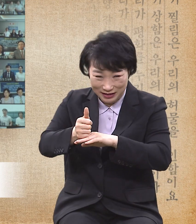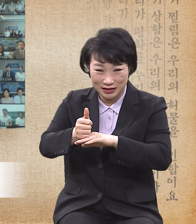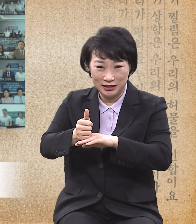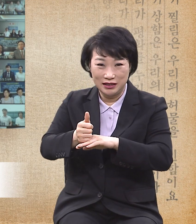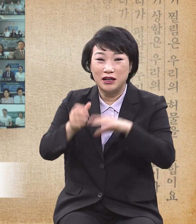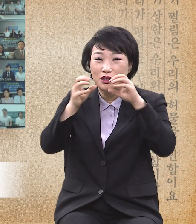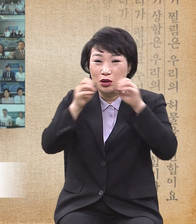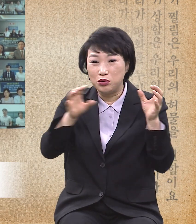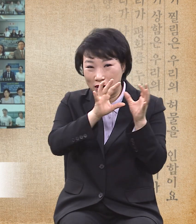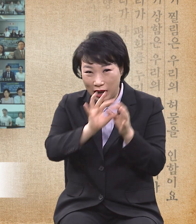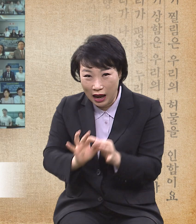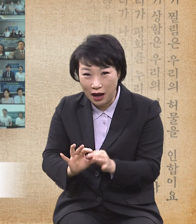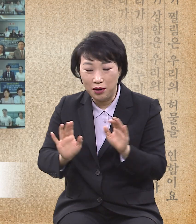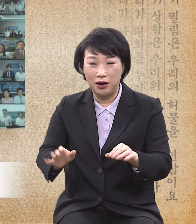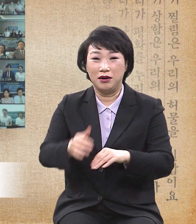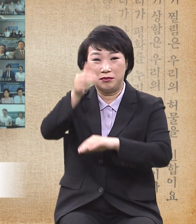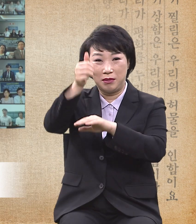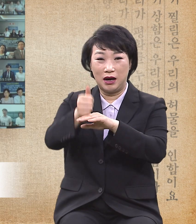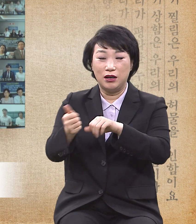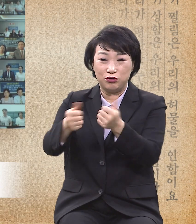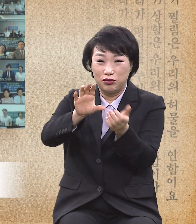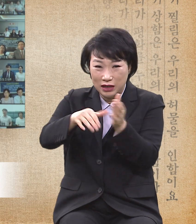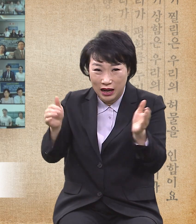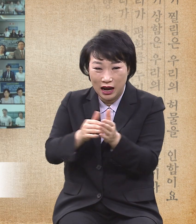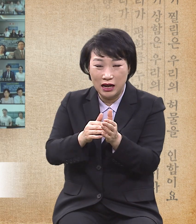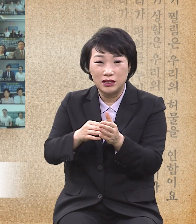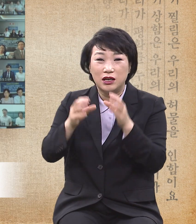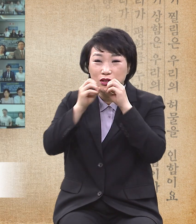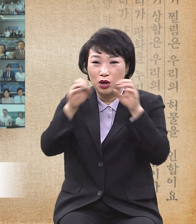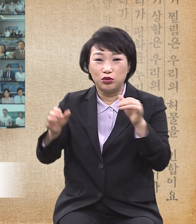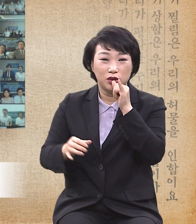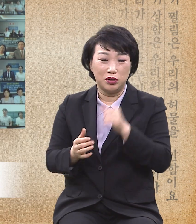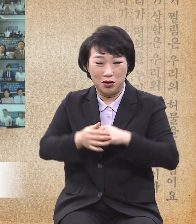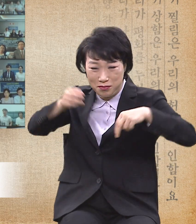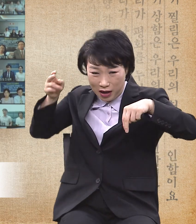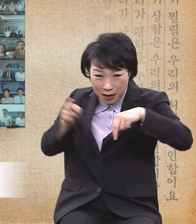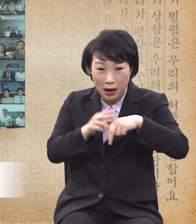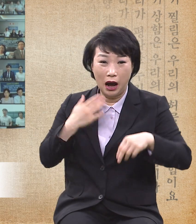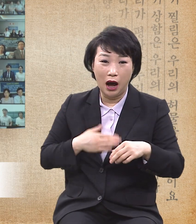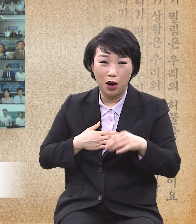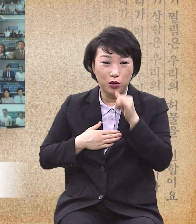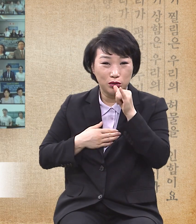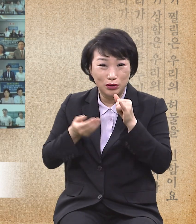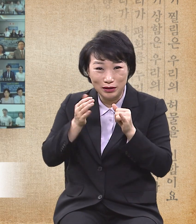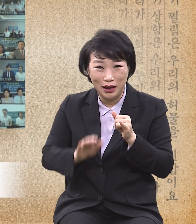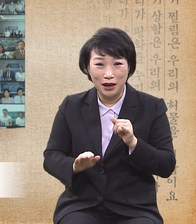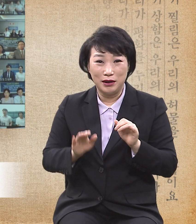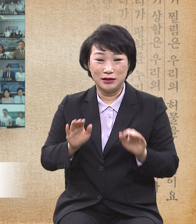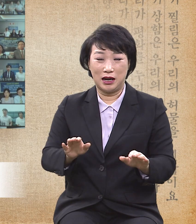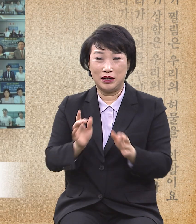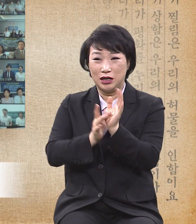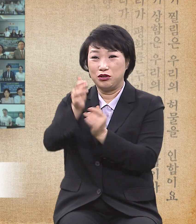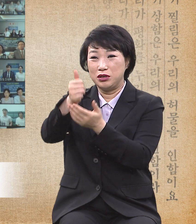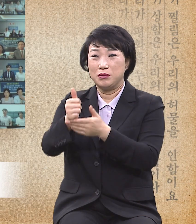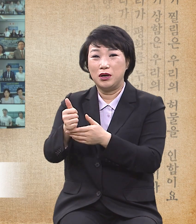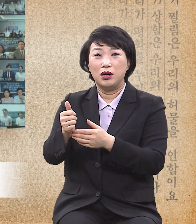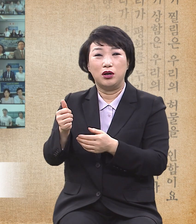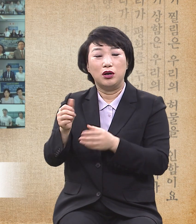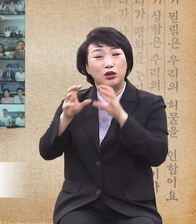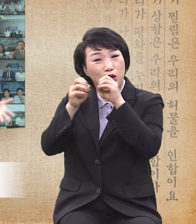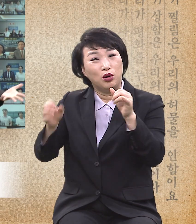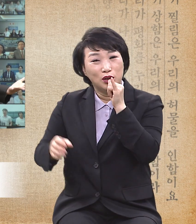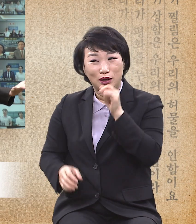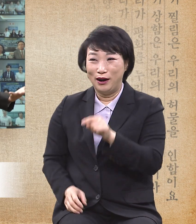끝까지 전도하고 끝까지 죽도 매맞는 걸 뻔히 알면서도 예수를 말하는 걸 보면